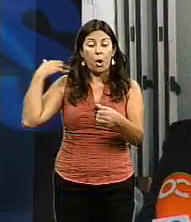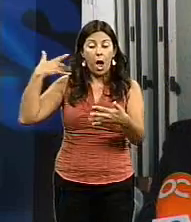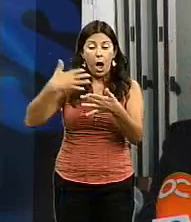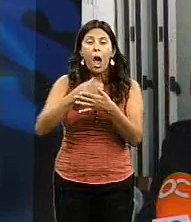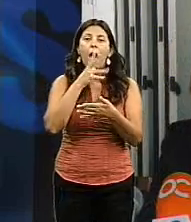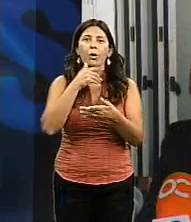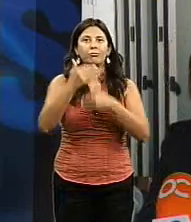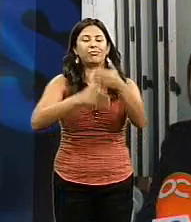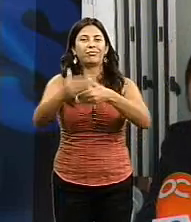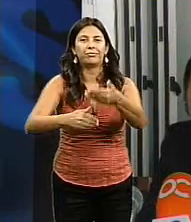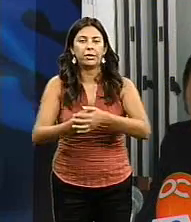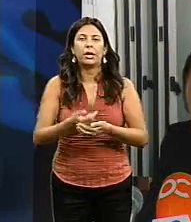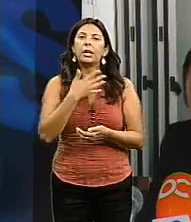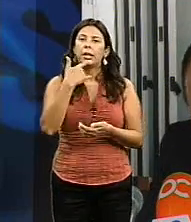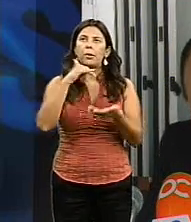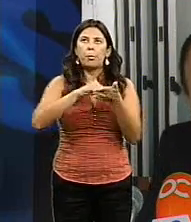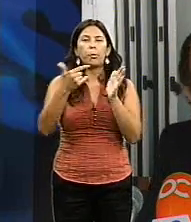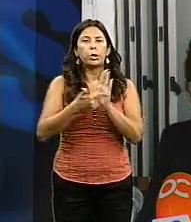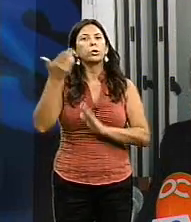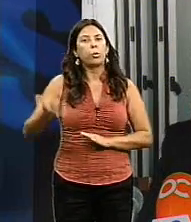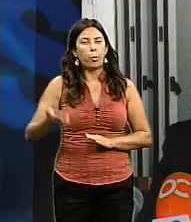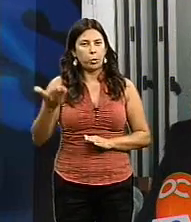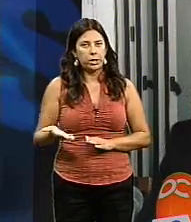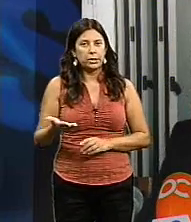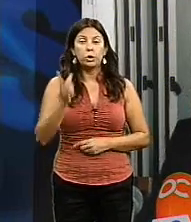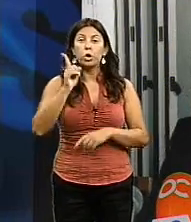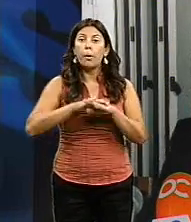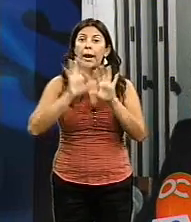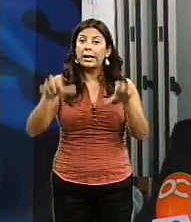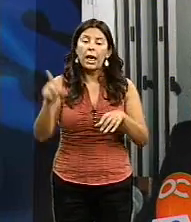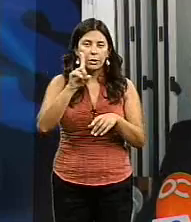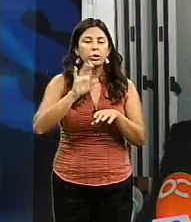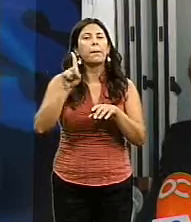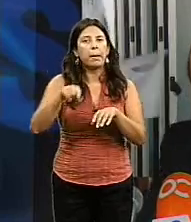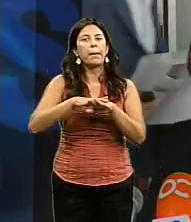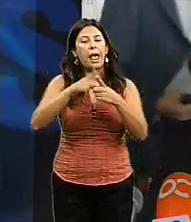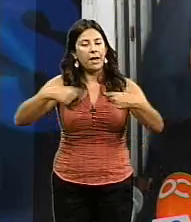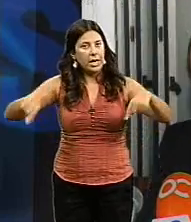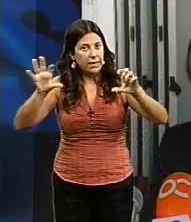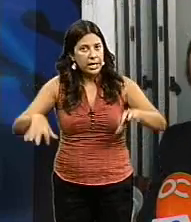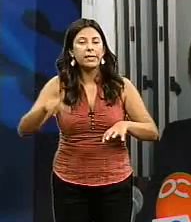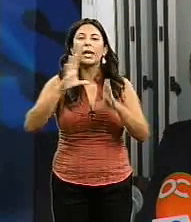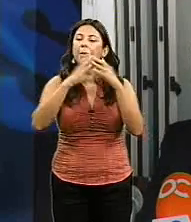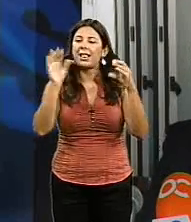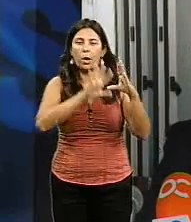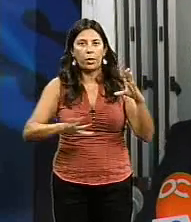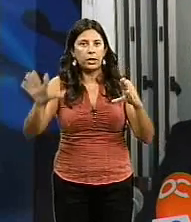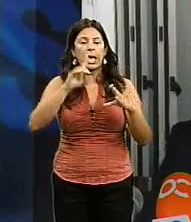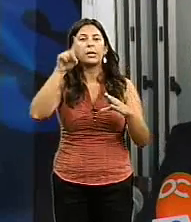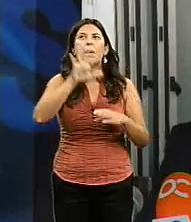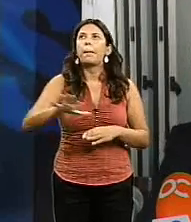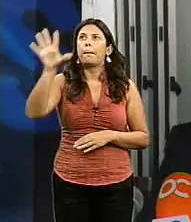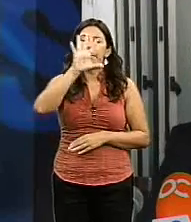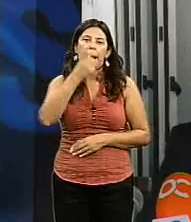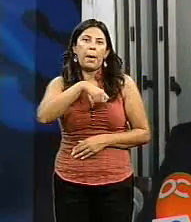que es un gran proyecto y, repito, no solo para Cádiz, sino para la Bahía, para Andalucía completa y para nuestro país como